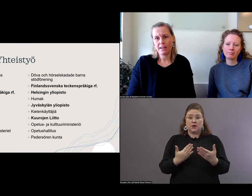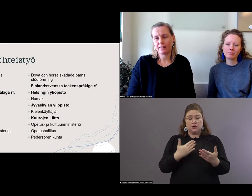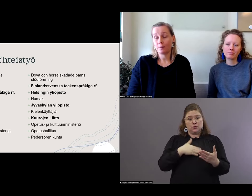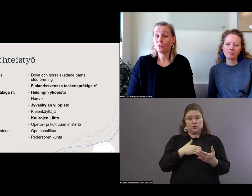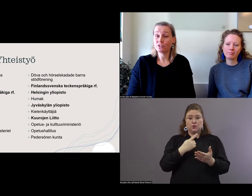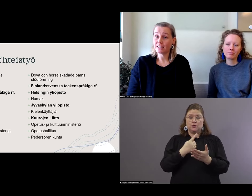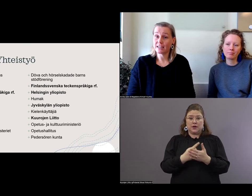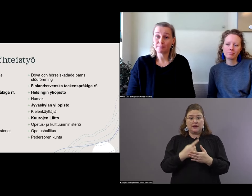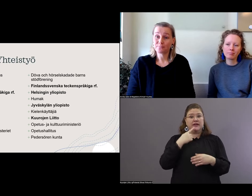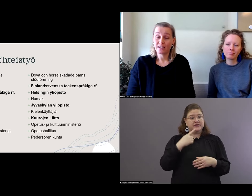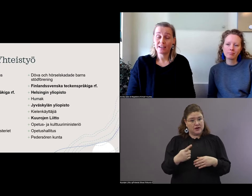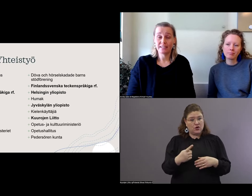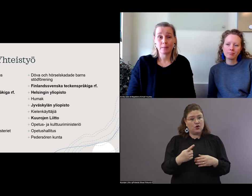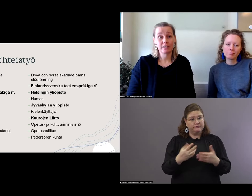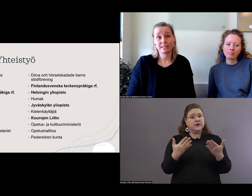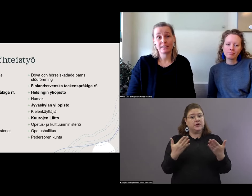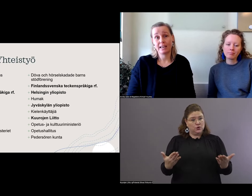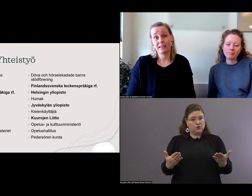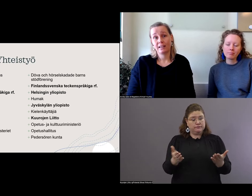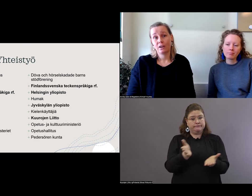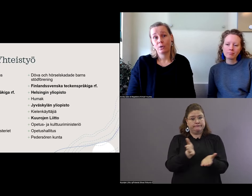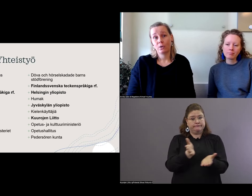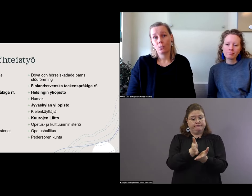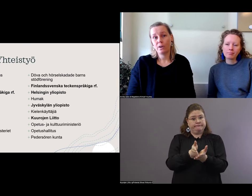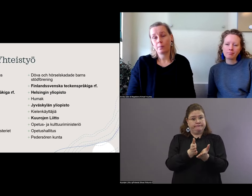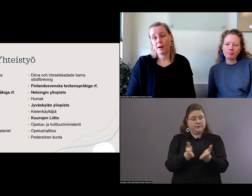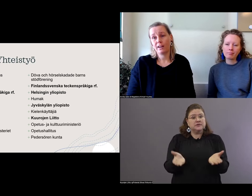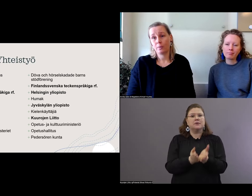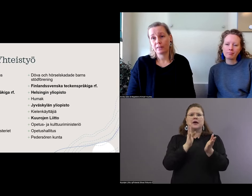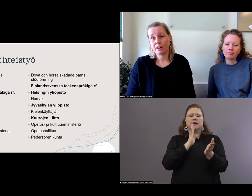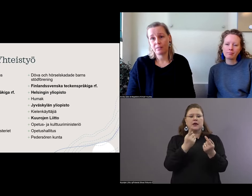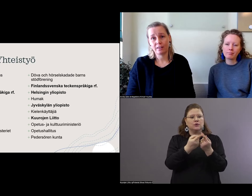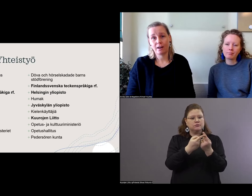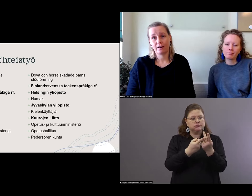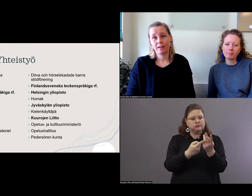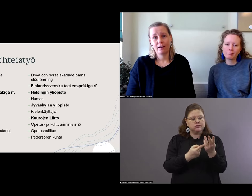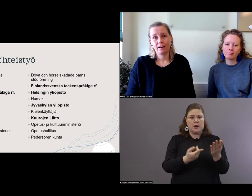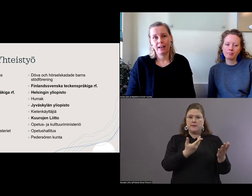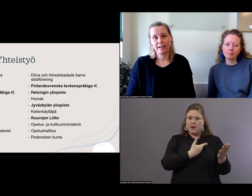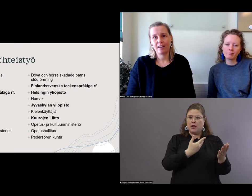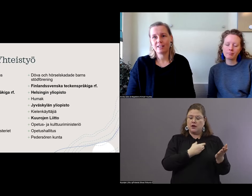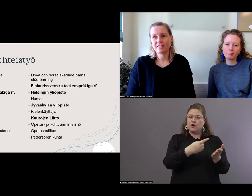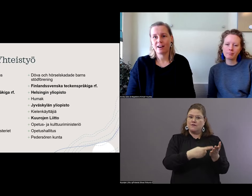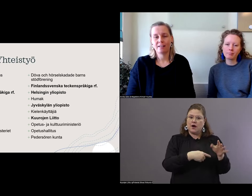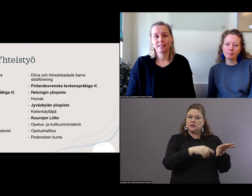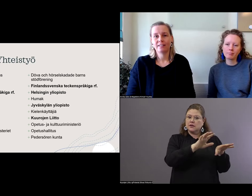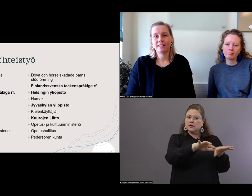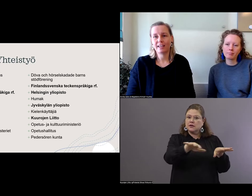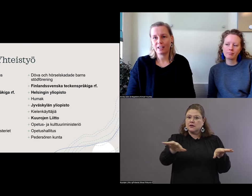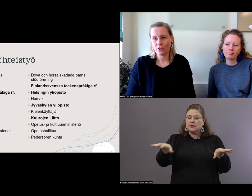että mainitaan myös tässä esitelmässä se, kuinka paljon me tarvitaan